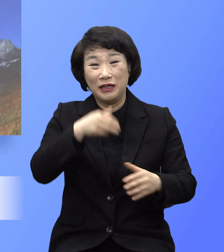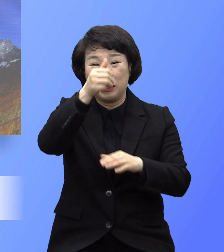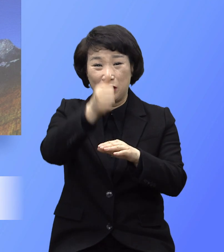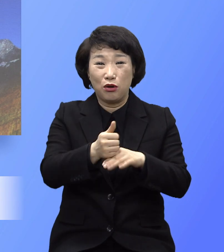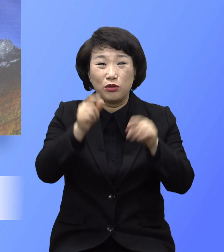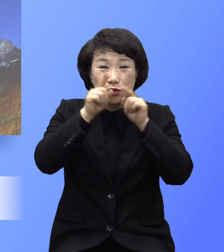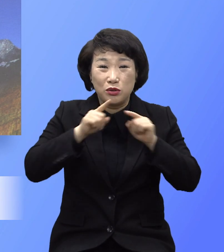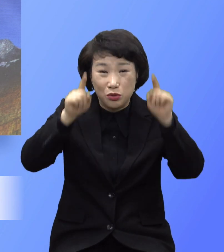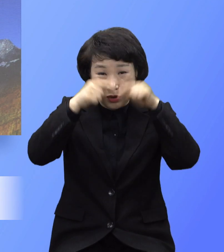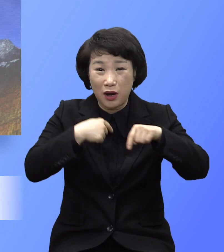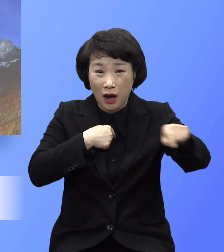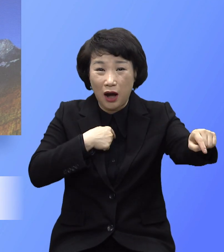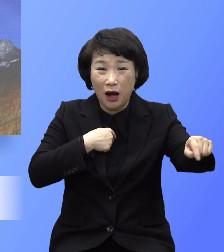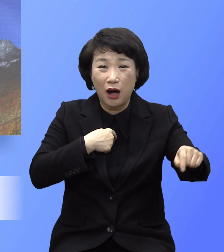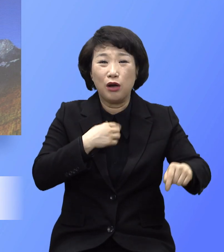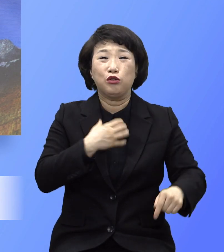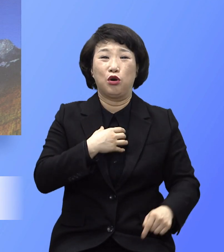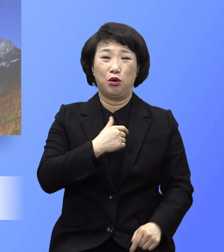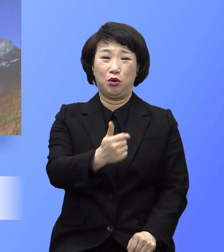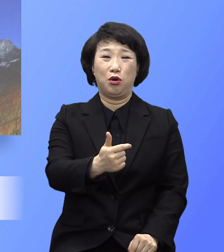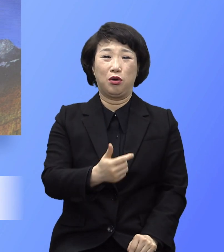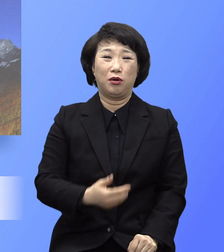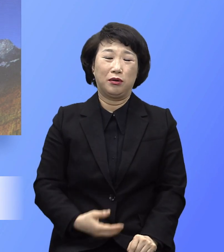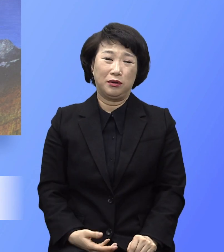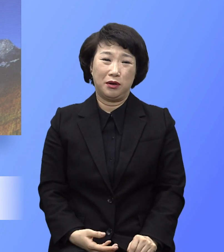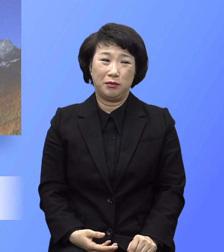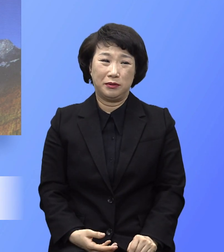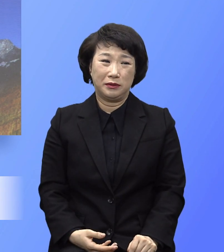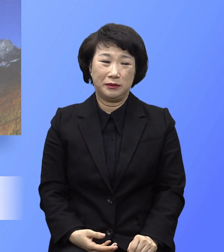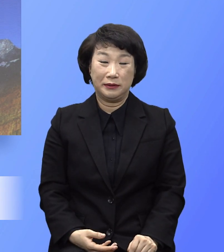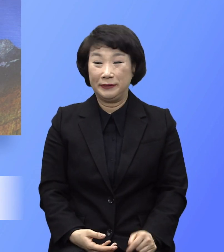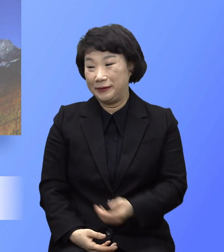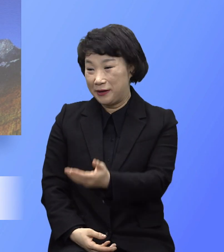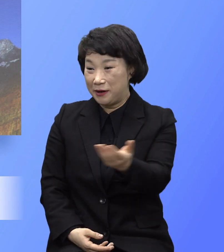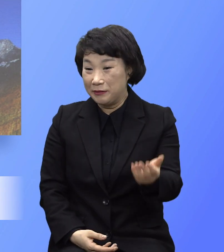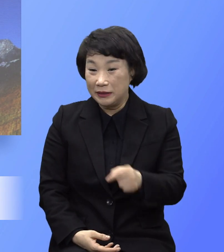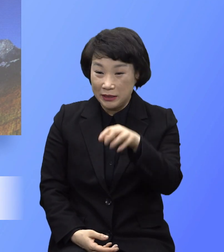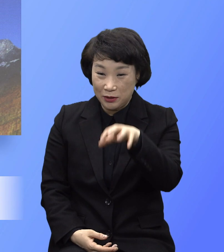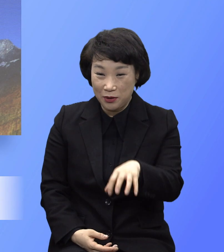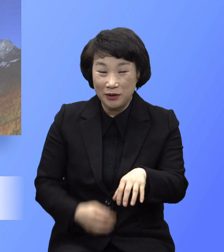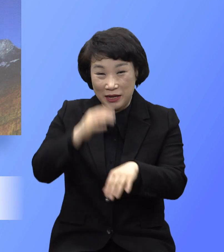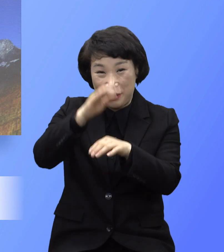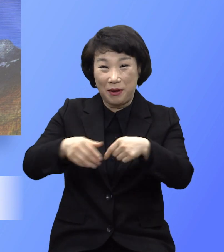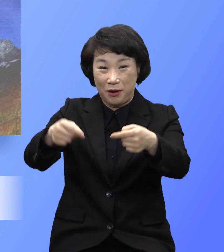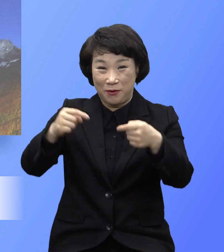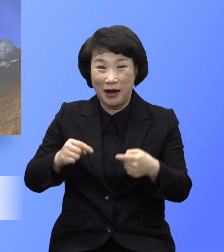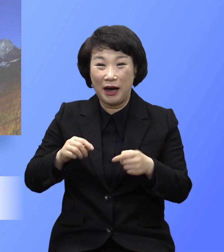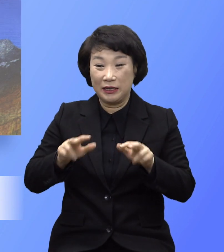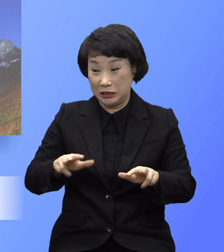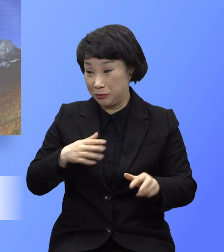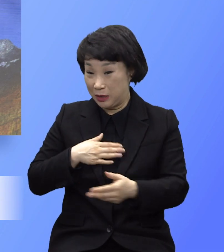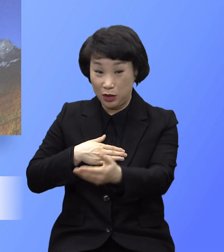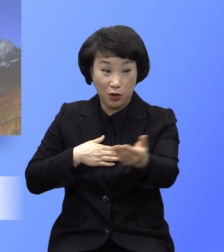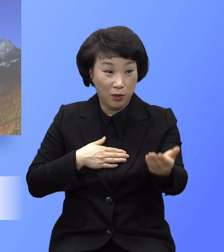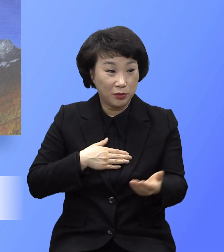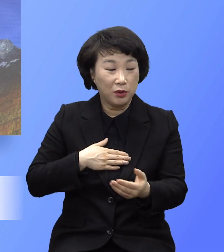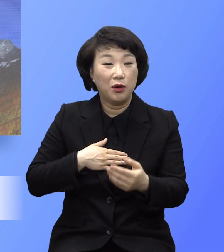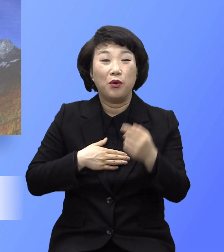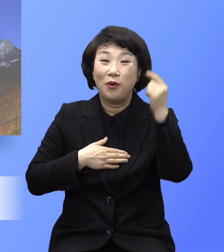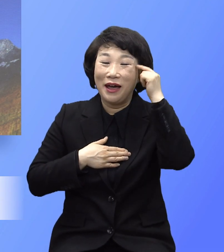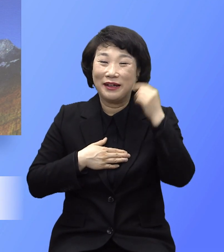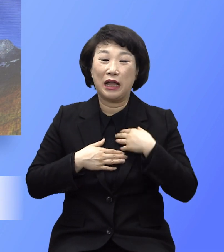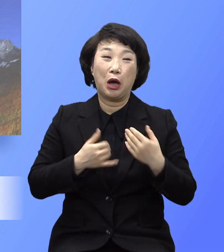결국은 지옥으로 데리고 갈 가망성이 크니까 여러분들이 여기 와서 예배하는 것은